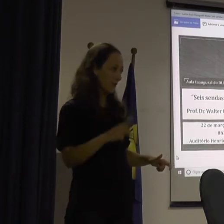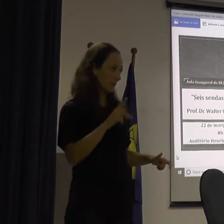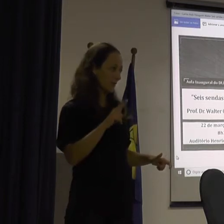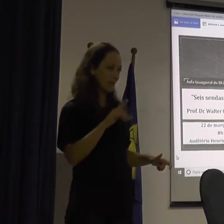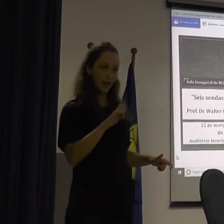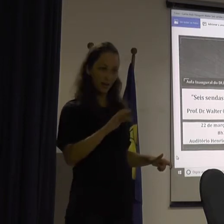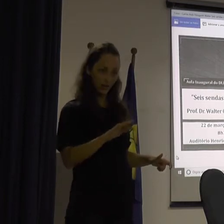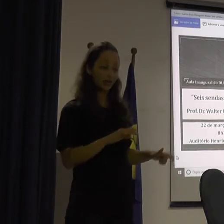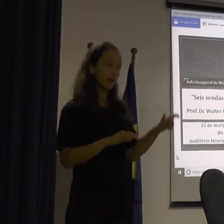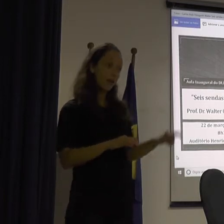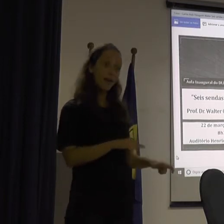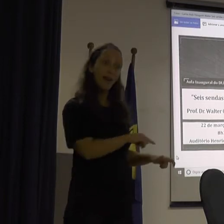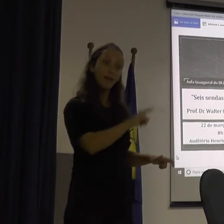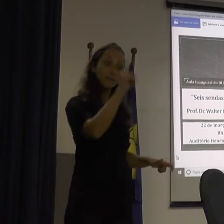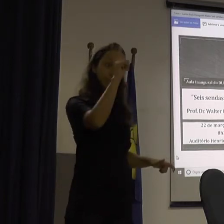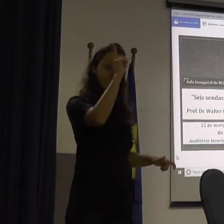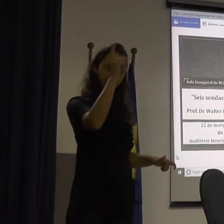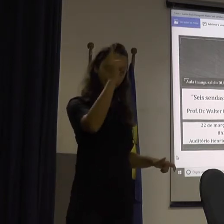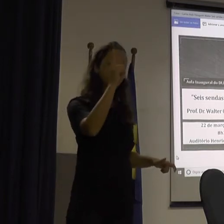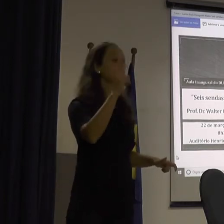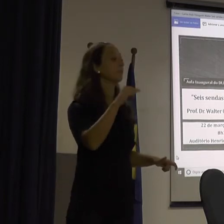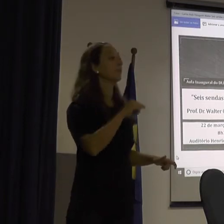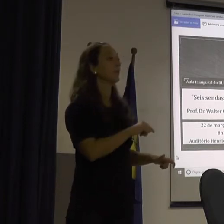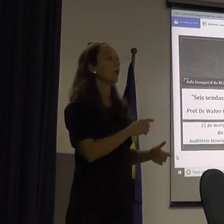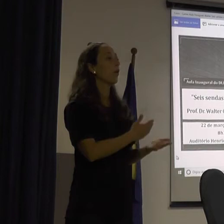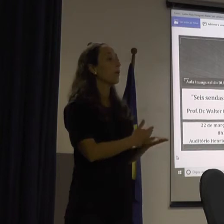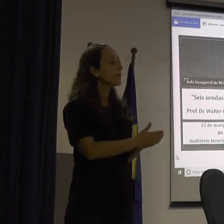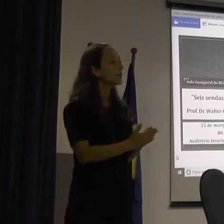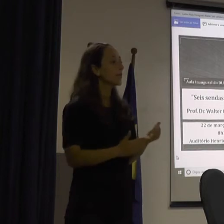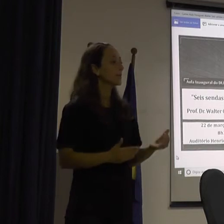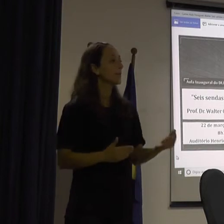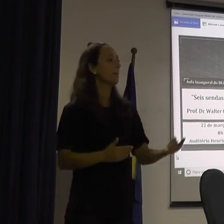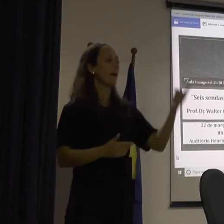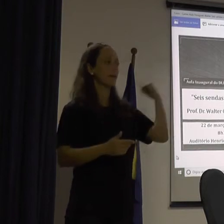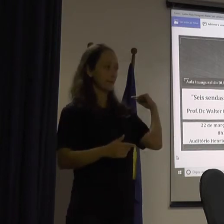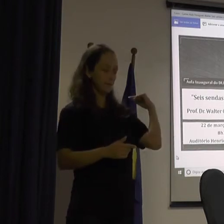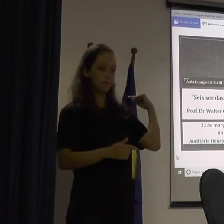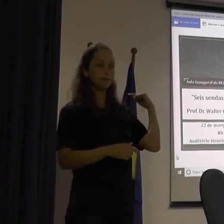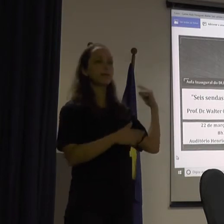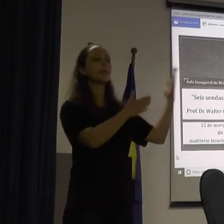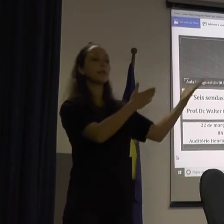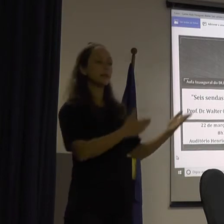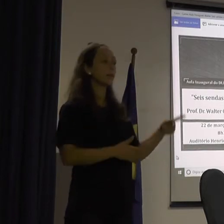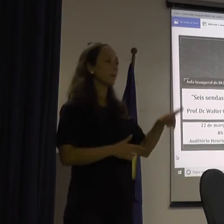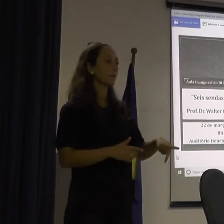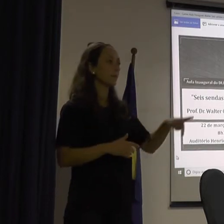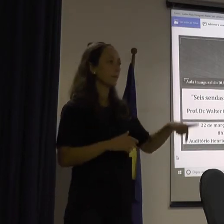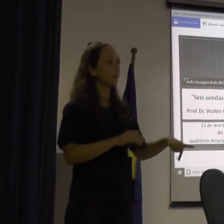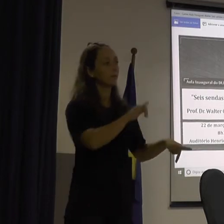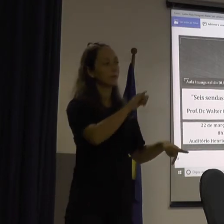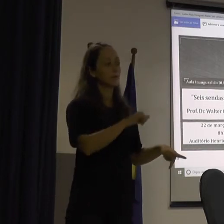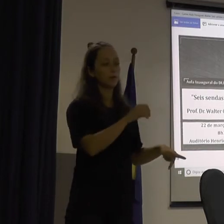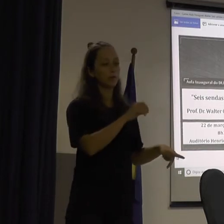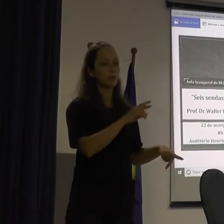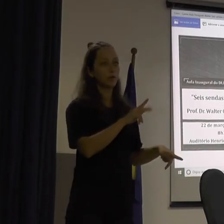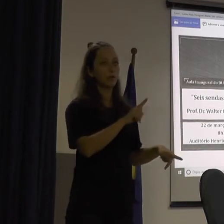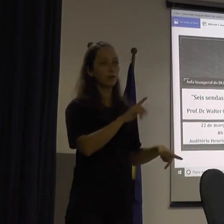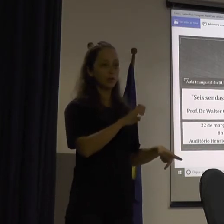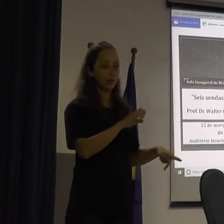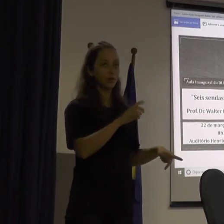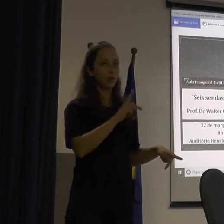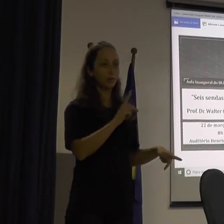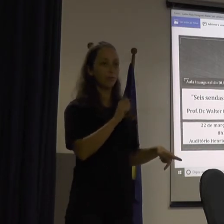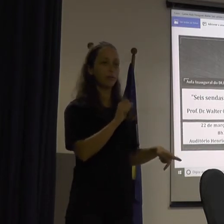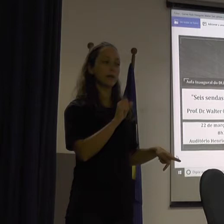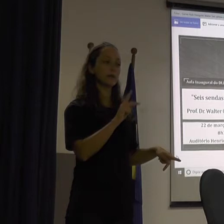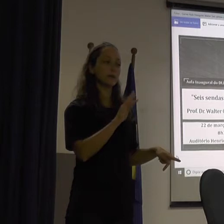Foi uma excelente ideia. Começou no semestre passado com a vinda do professor Jorge Bastin, aproveitando,